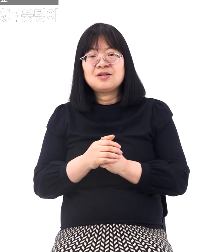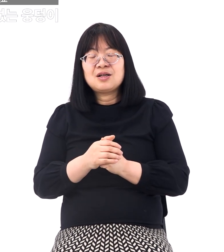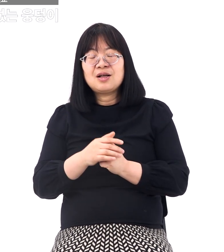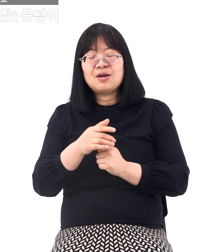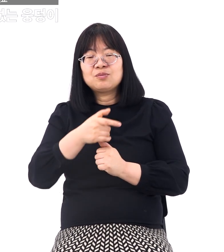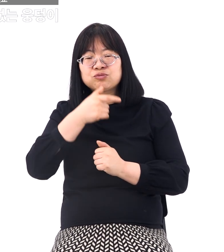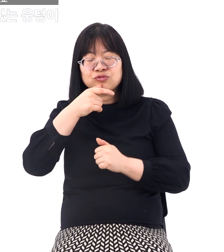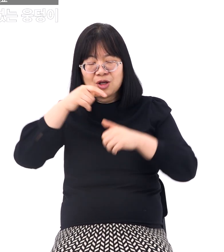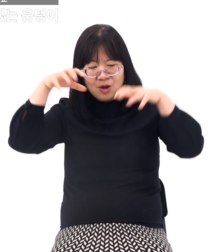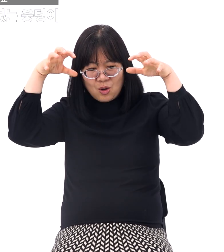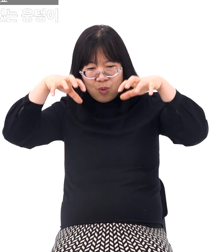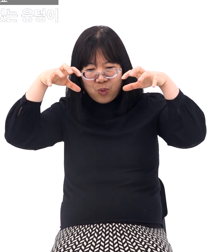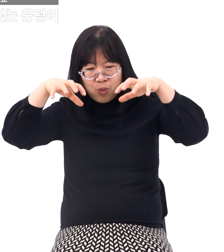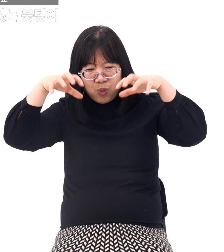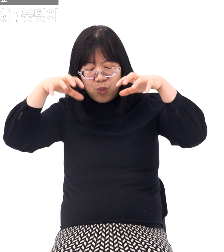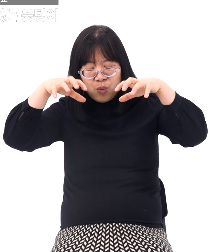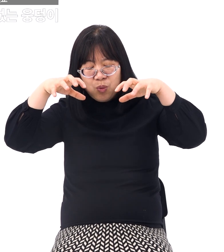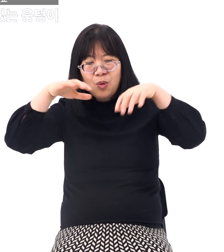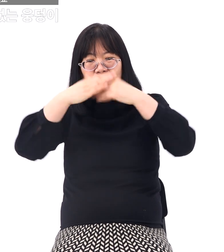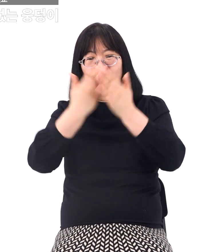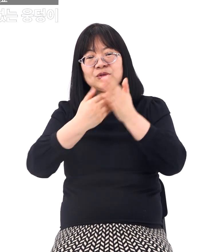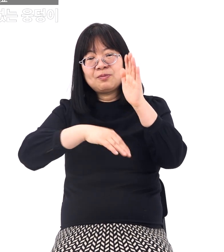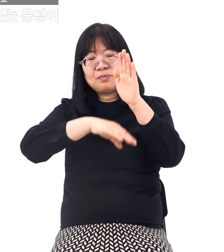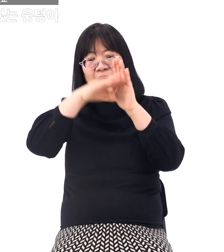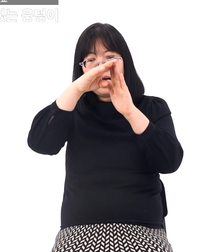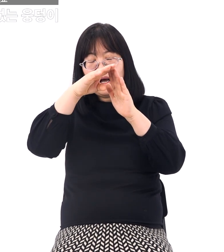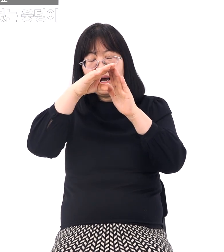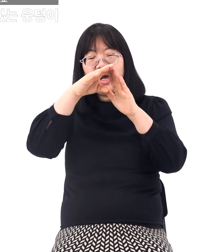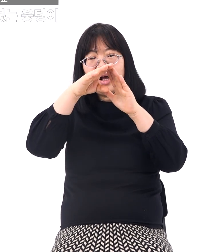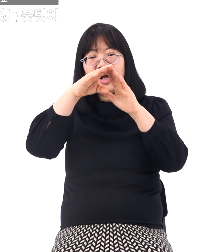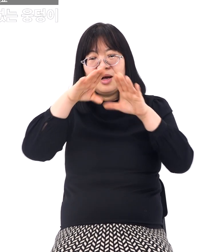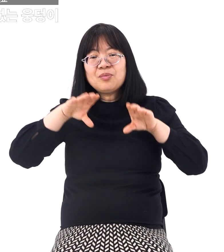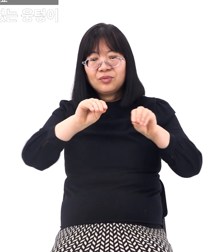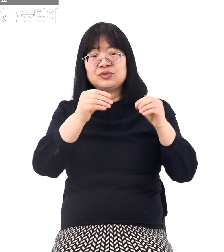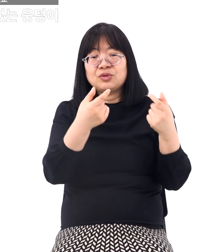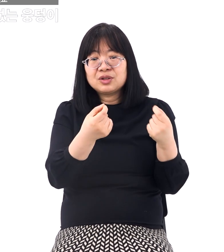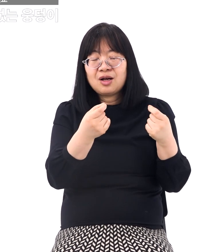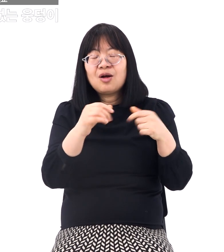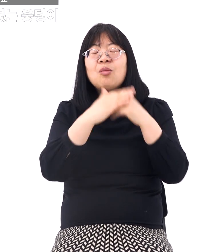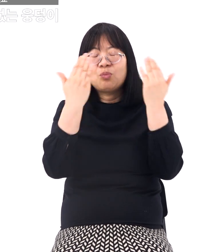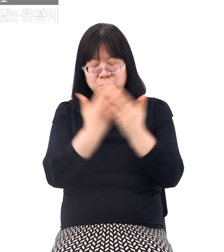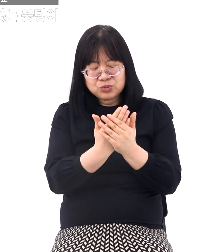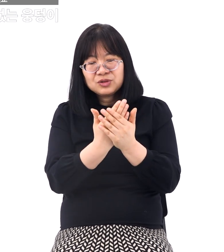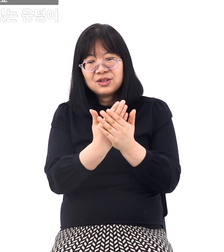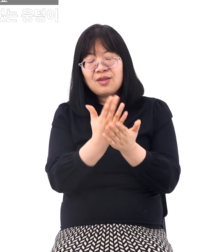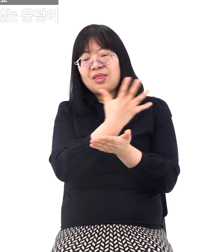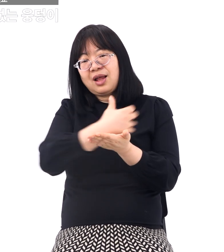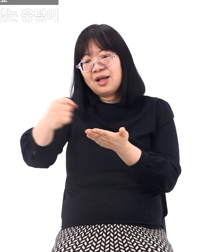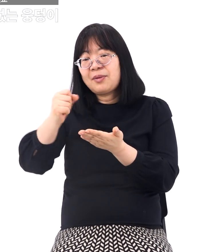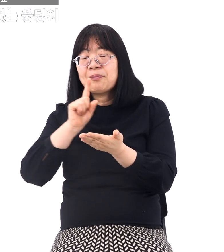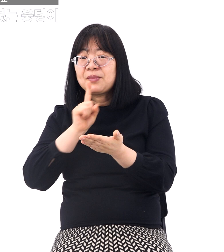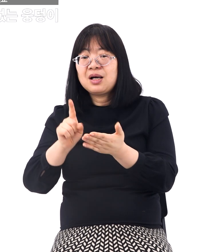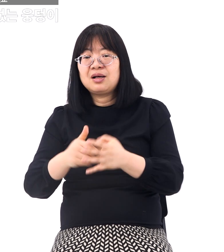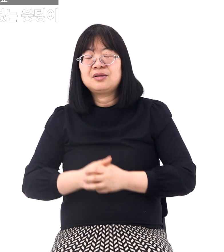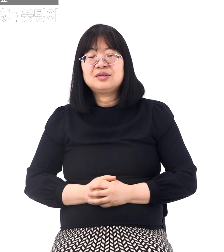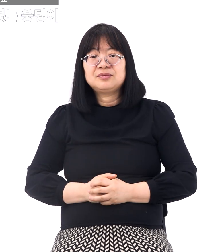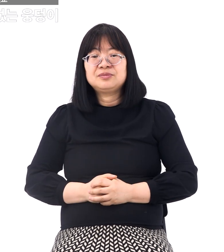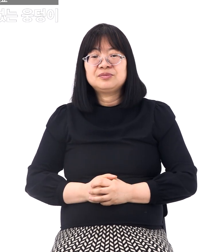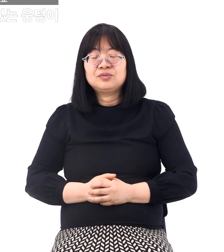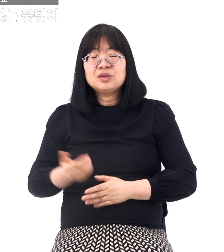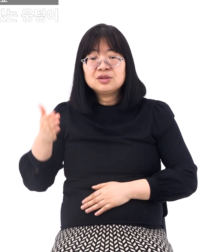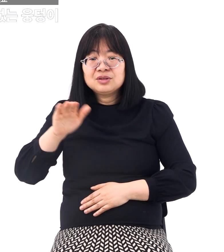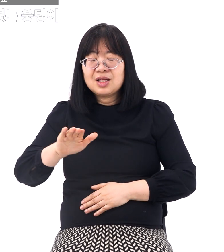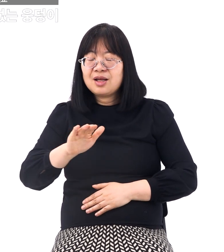모든 것들을 단박에 쓸어가듯이 싹 쓸어가시겠다는 거예요. 근데 이 중에서 오늘 중요한